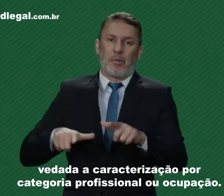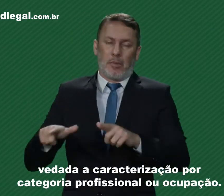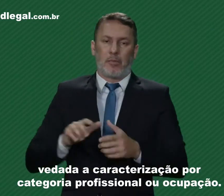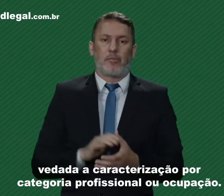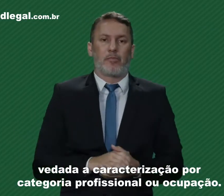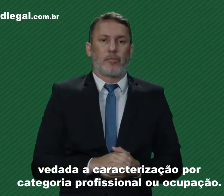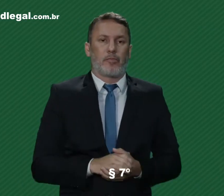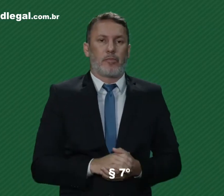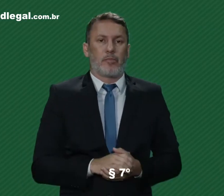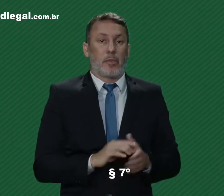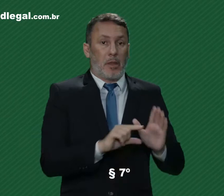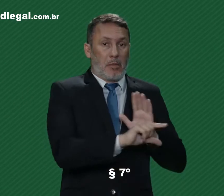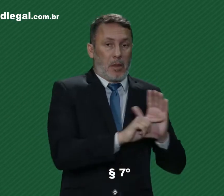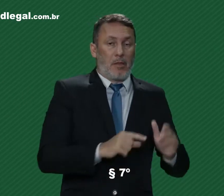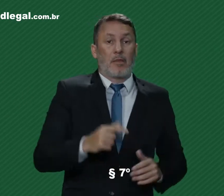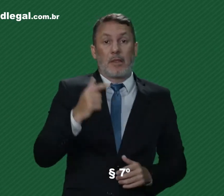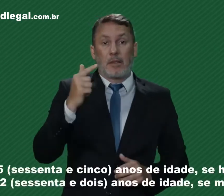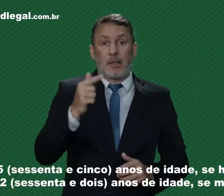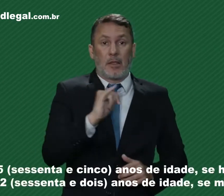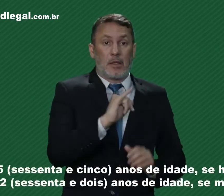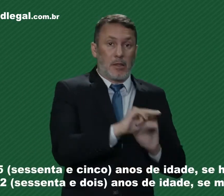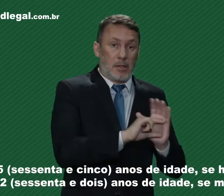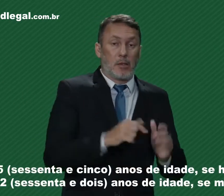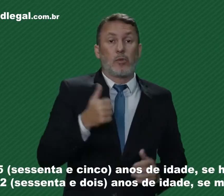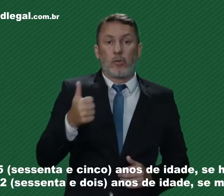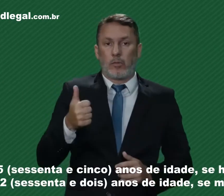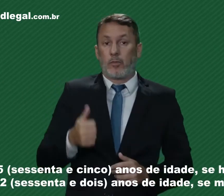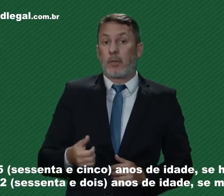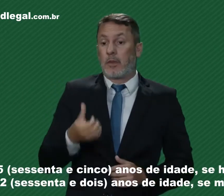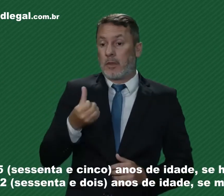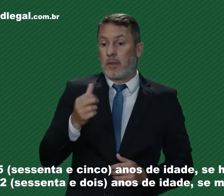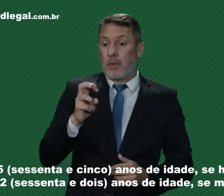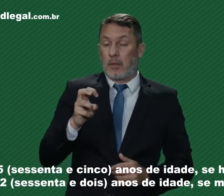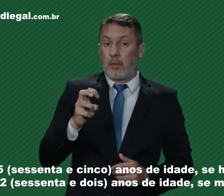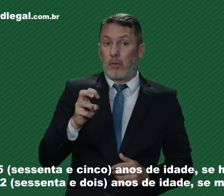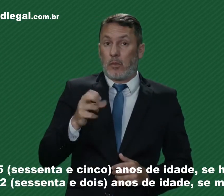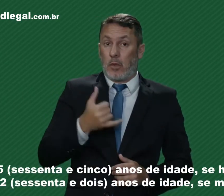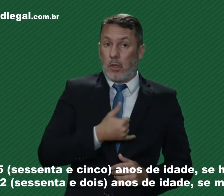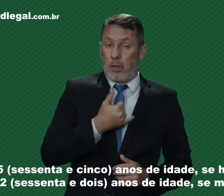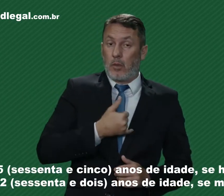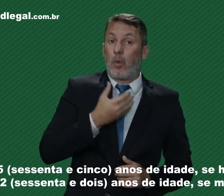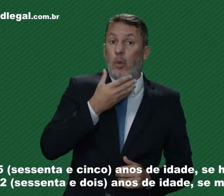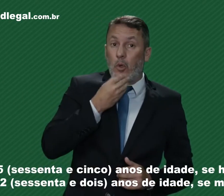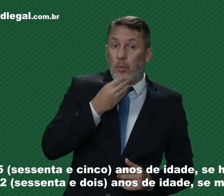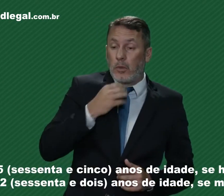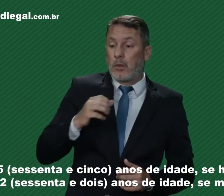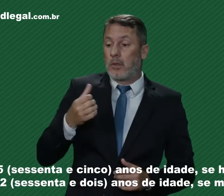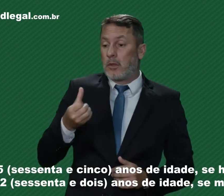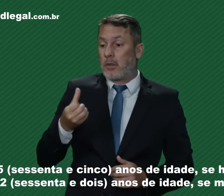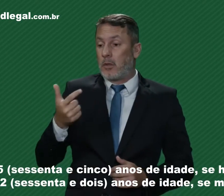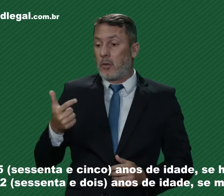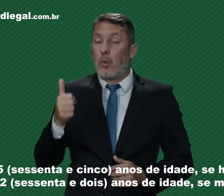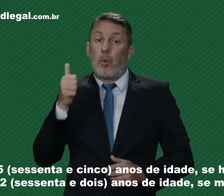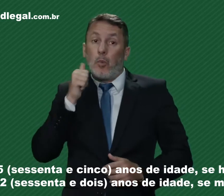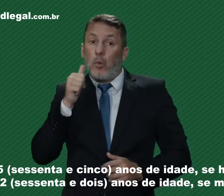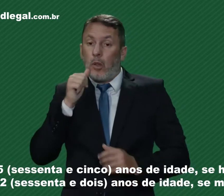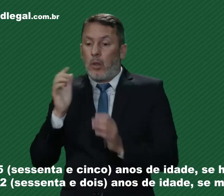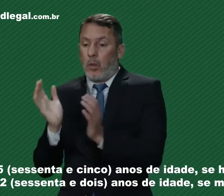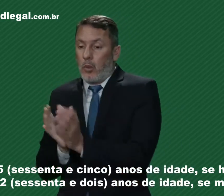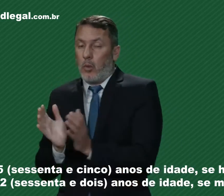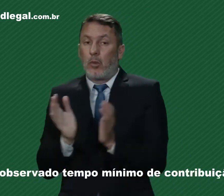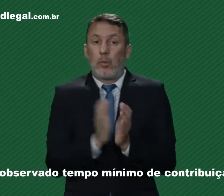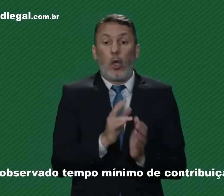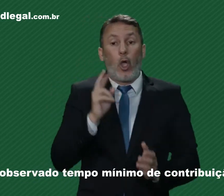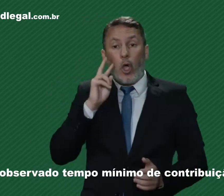ou ocupação. Parágrafo 7º. Inciso 1. 65 anos de idade se homem e 62 anos de idade se